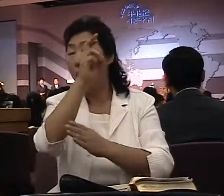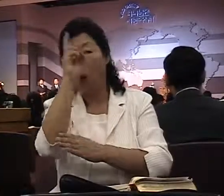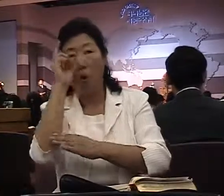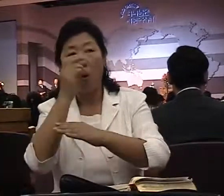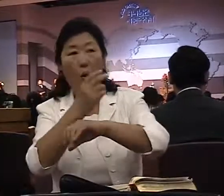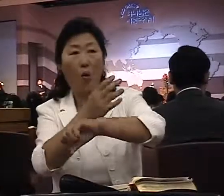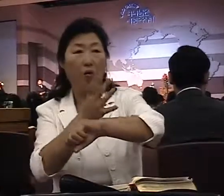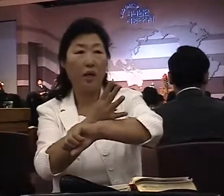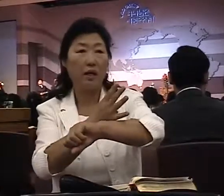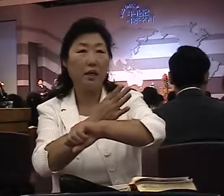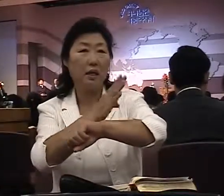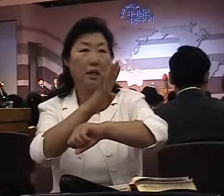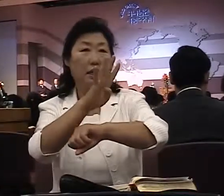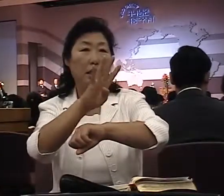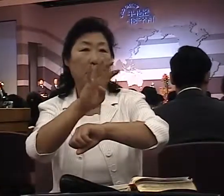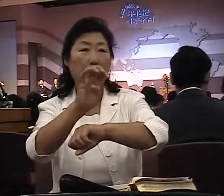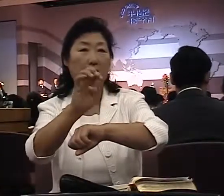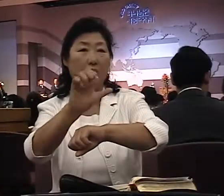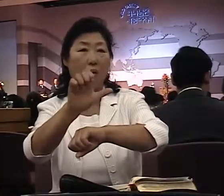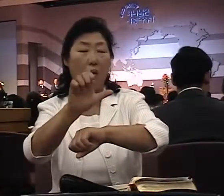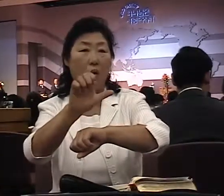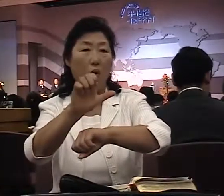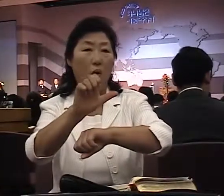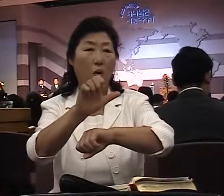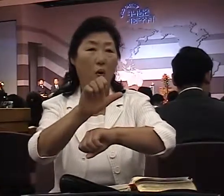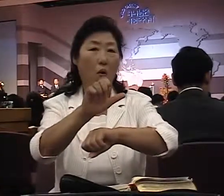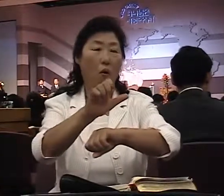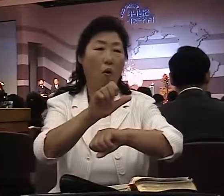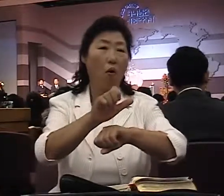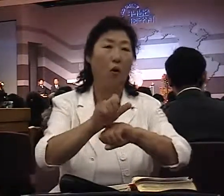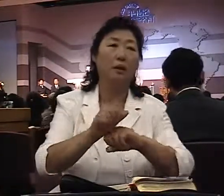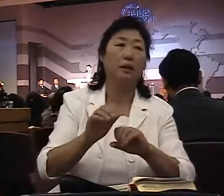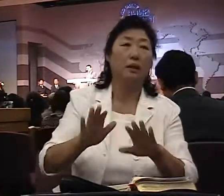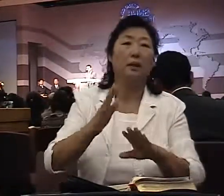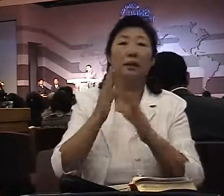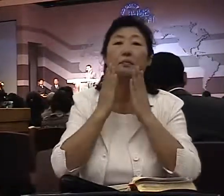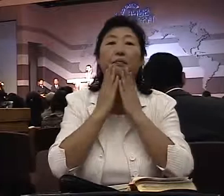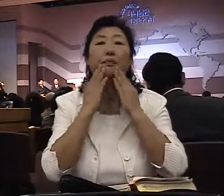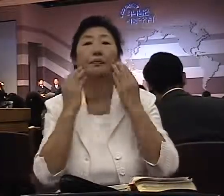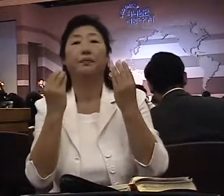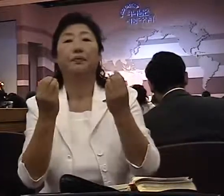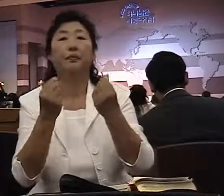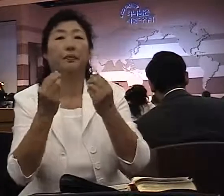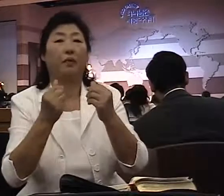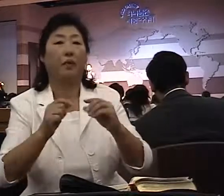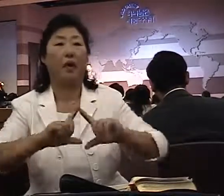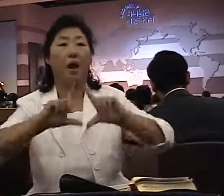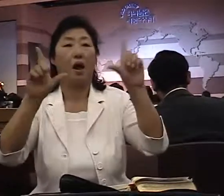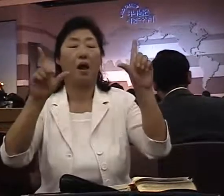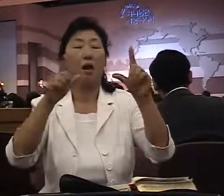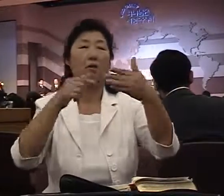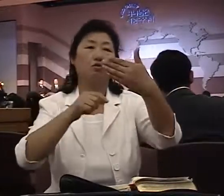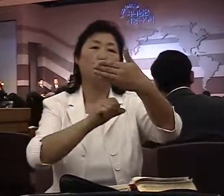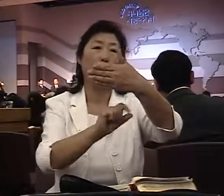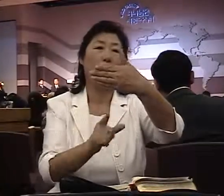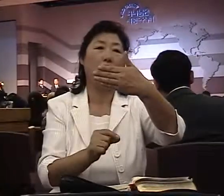자리에서 훈련사역 졸업 및 개강 예배 있습니다. 이번 토요일 9월달 귀전 예배가 있습니다.